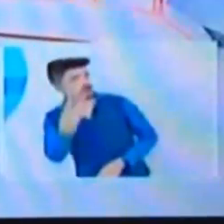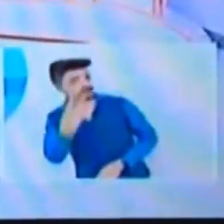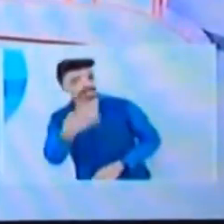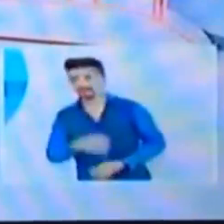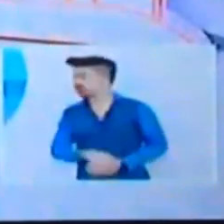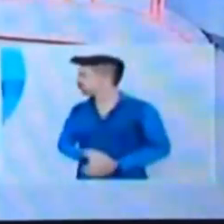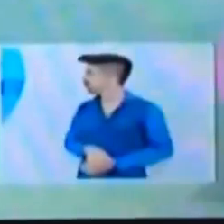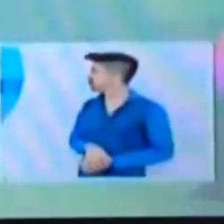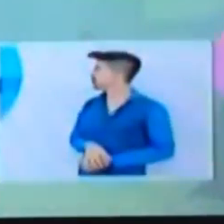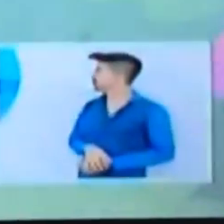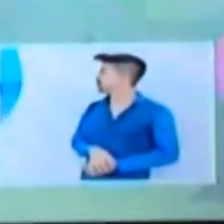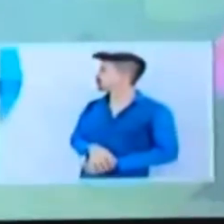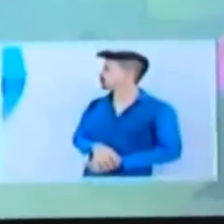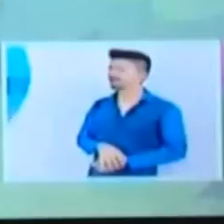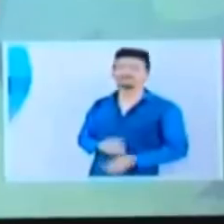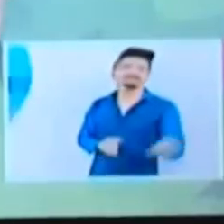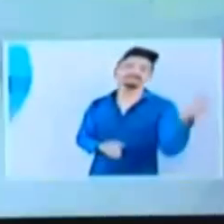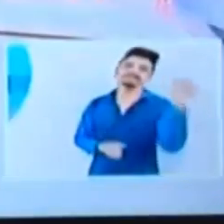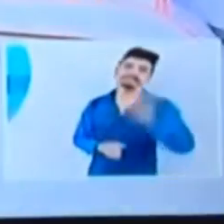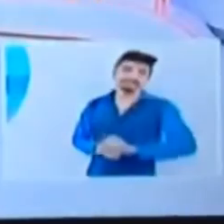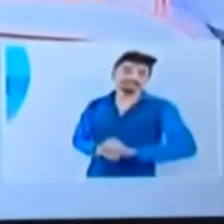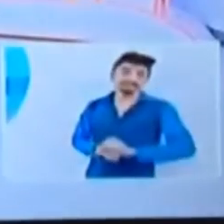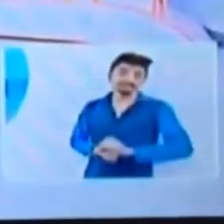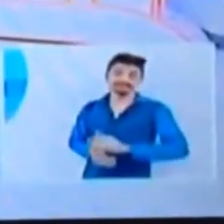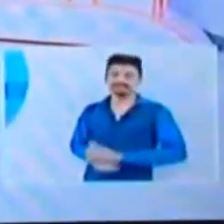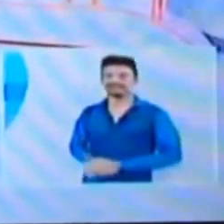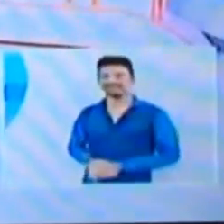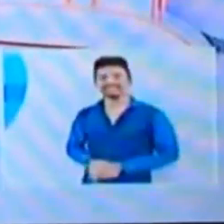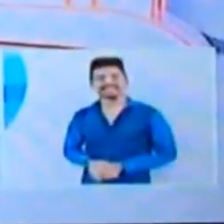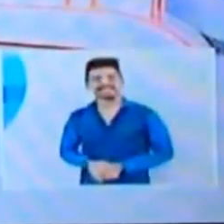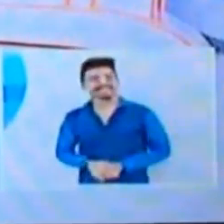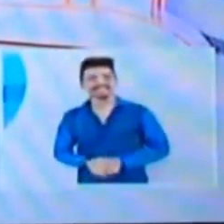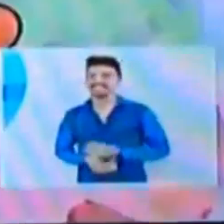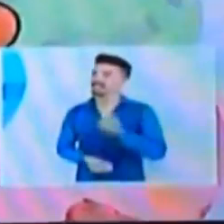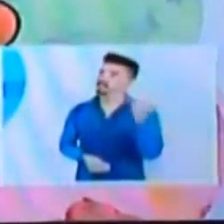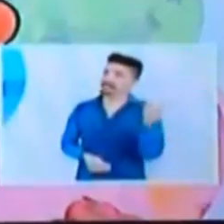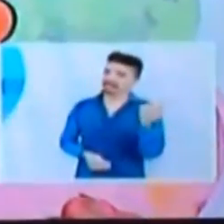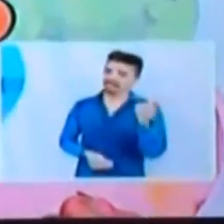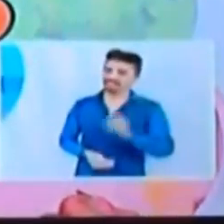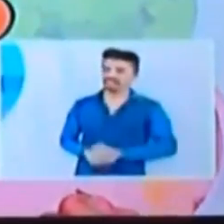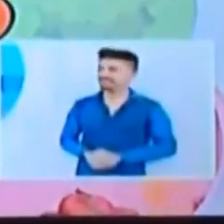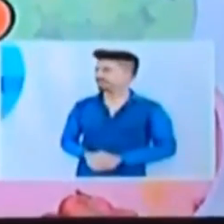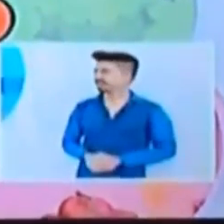4. 1, 2 e... Não. Matheus.